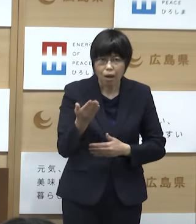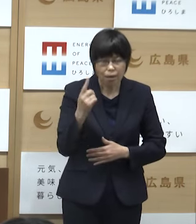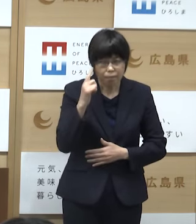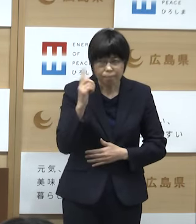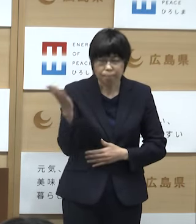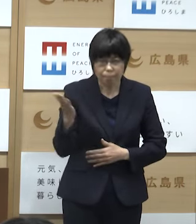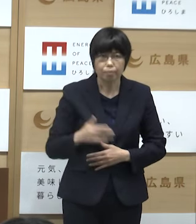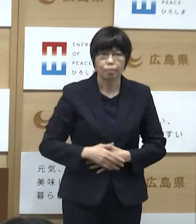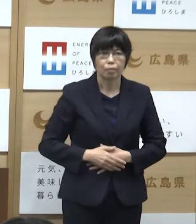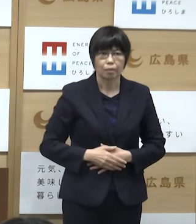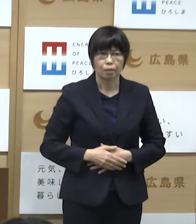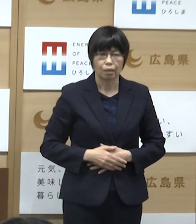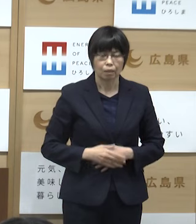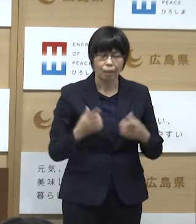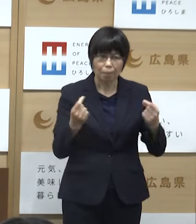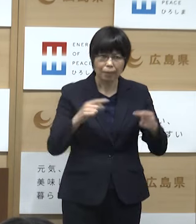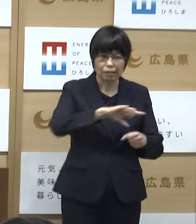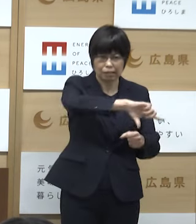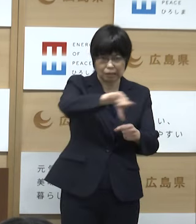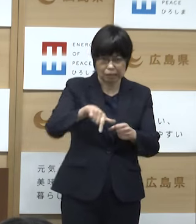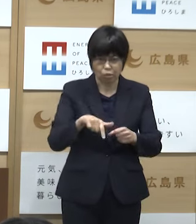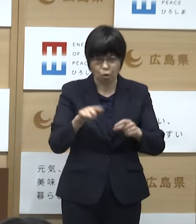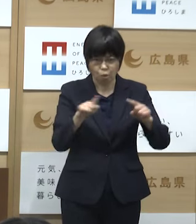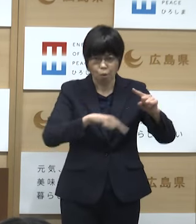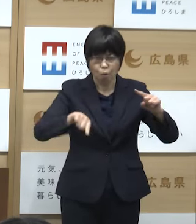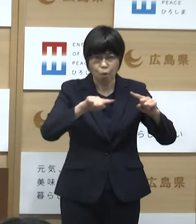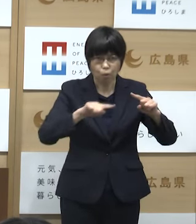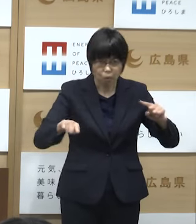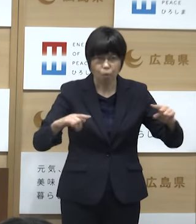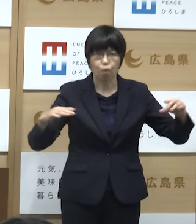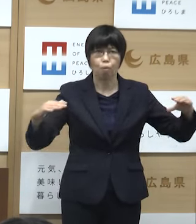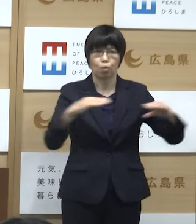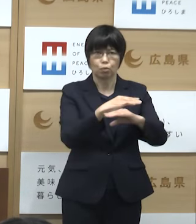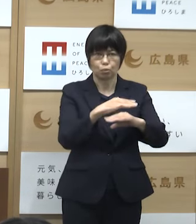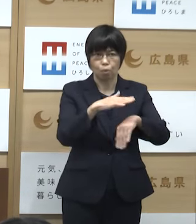です。 やはりその地域の公共交通としてですね、